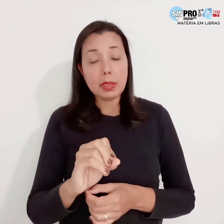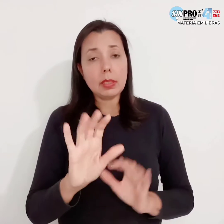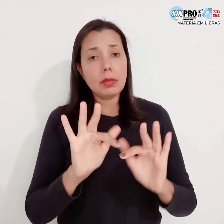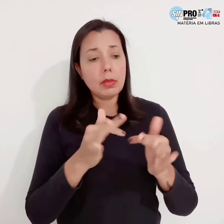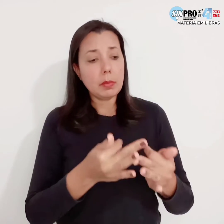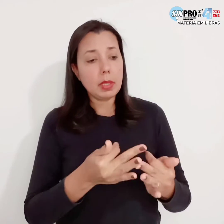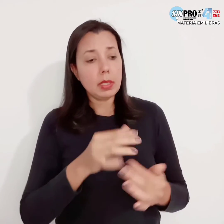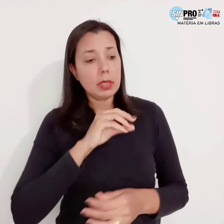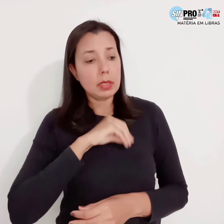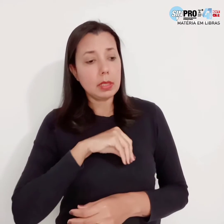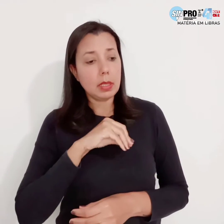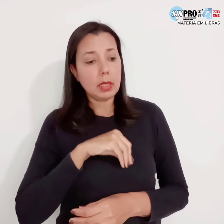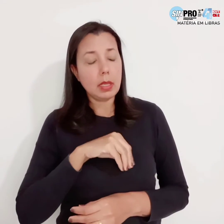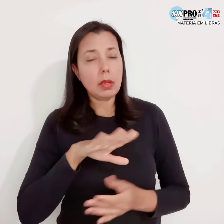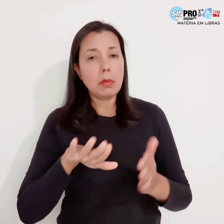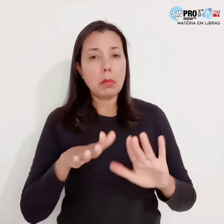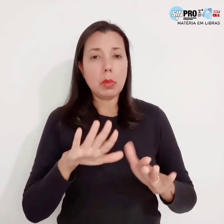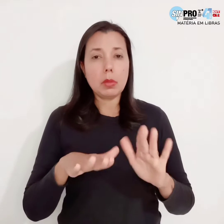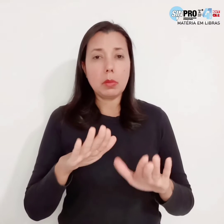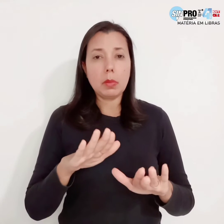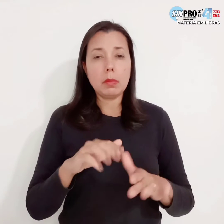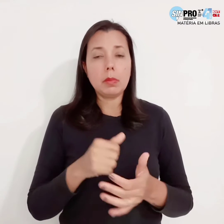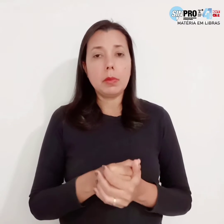renda mensal per capita entre R$